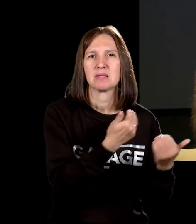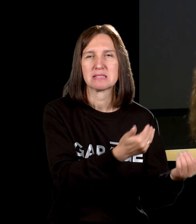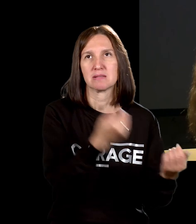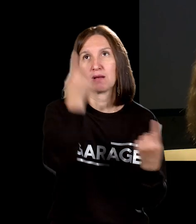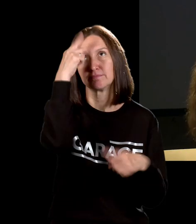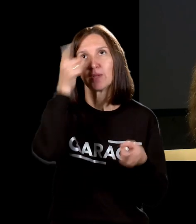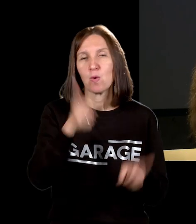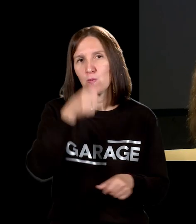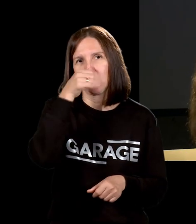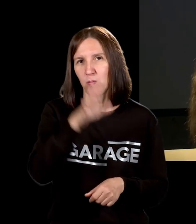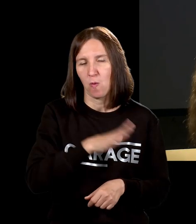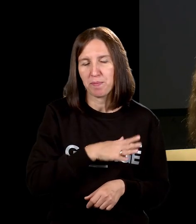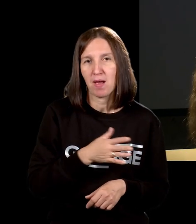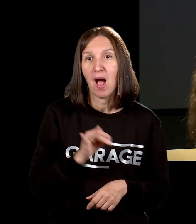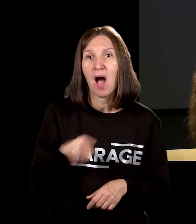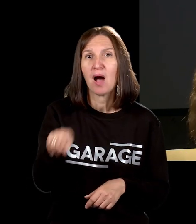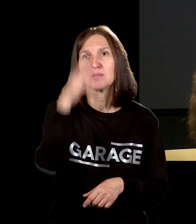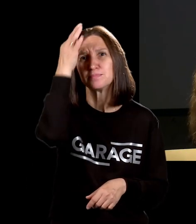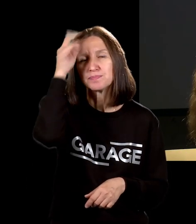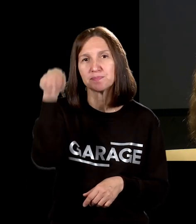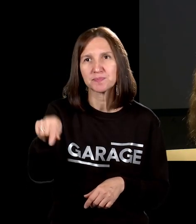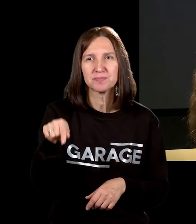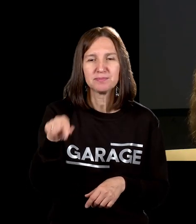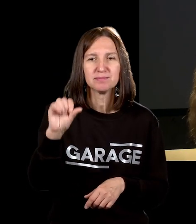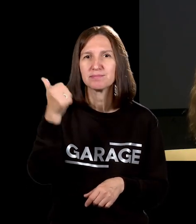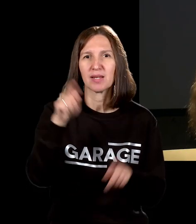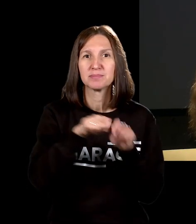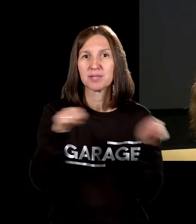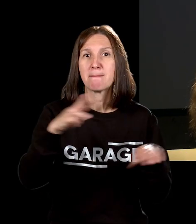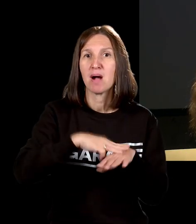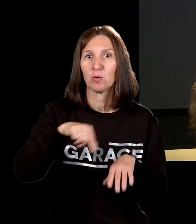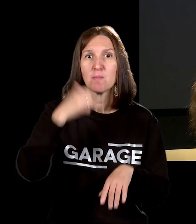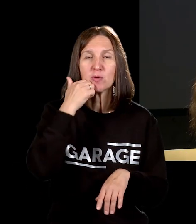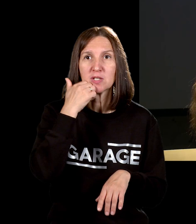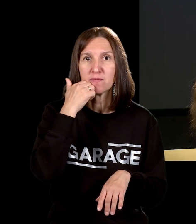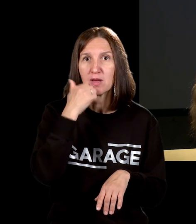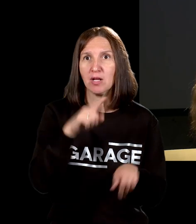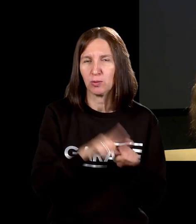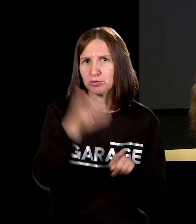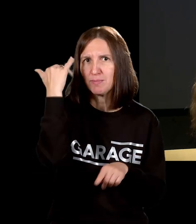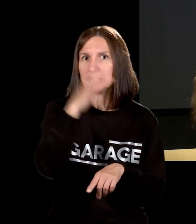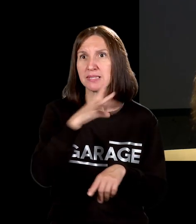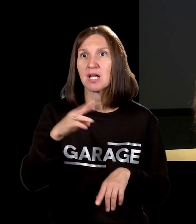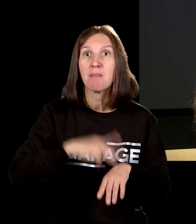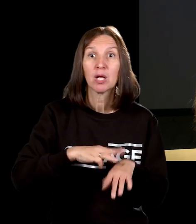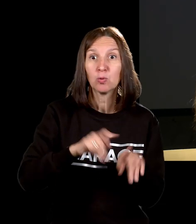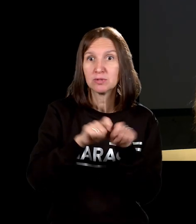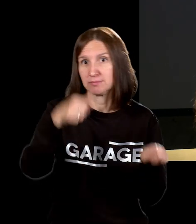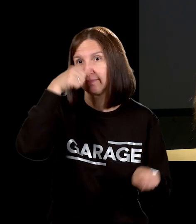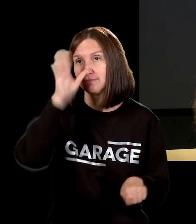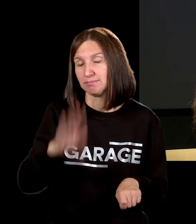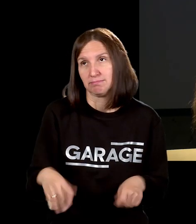думаю, что те из вас, кто помнит первый Макдональдс в Москве, тоже, в общем, вполне это ощущение Макдональдса как утопии,